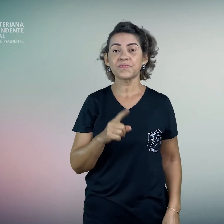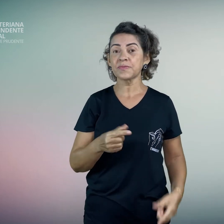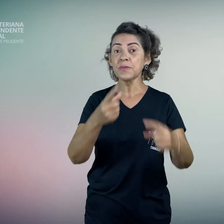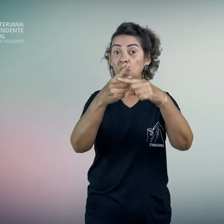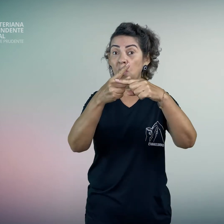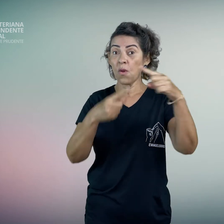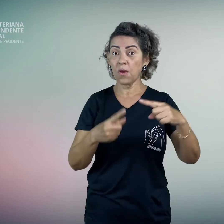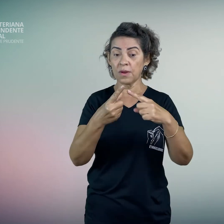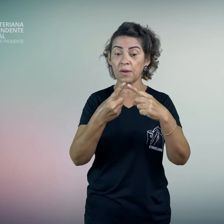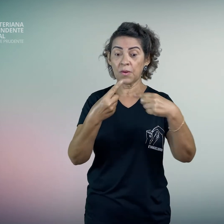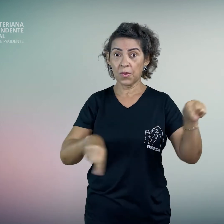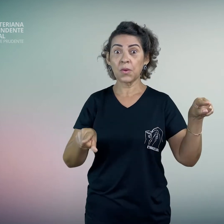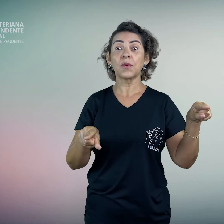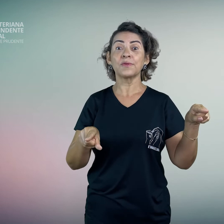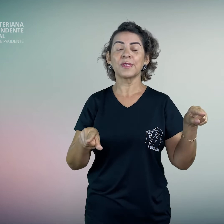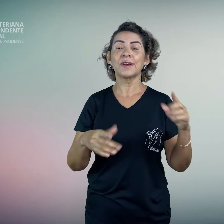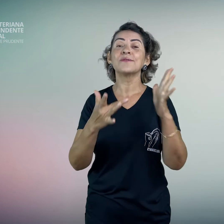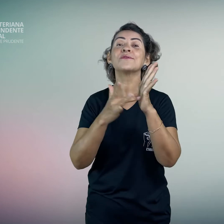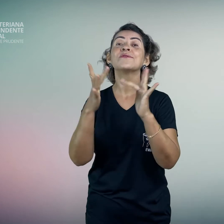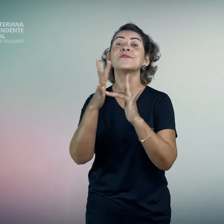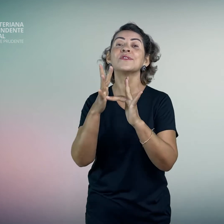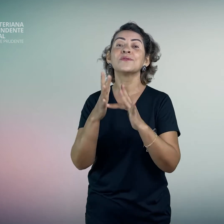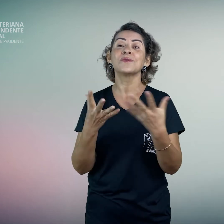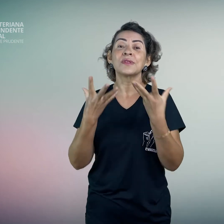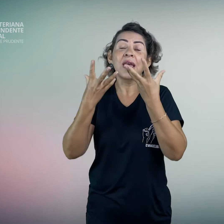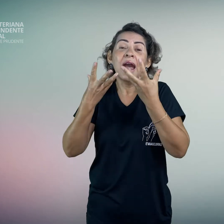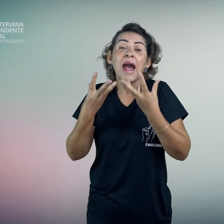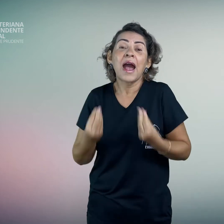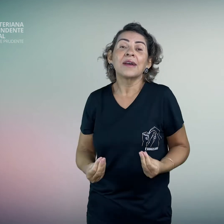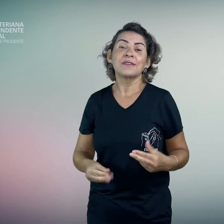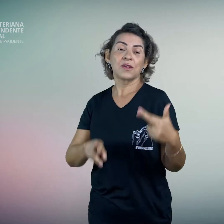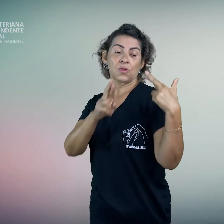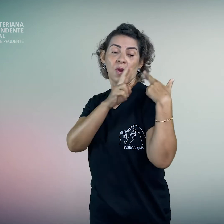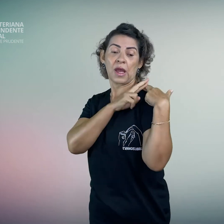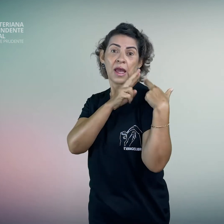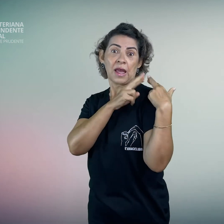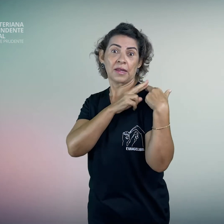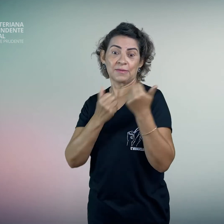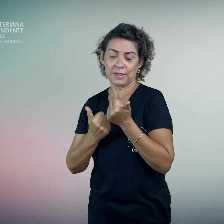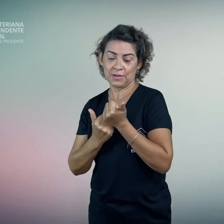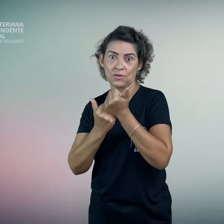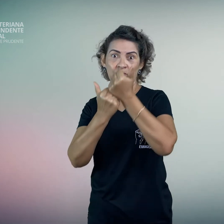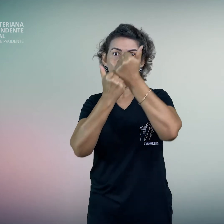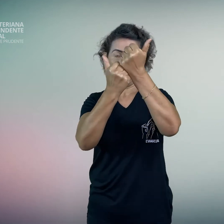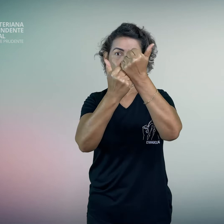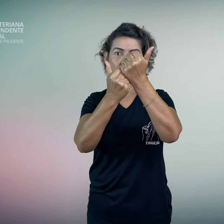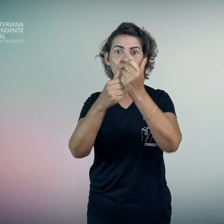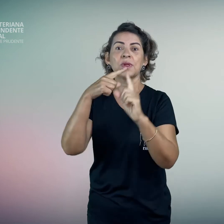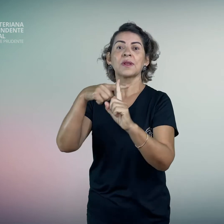Pelo contrário, quando Jesus aceitou sua cruz e rompeu com o ciclo